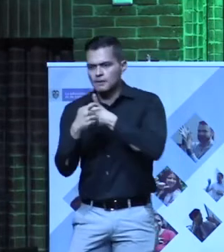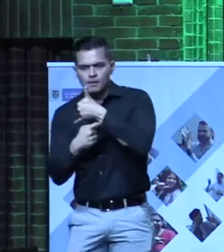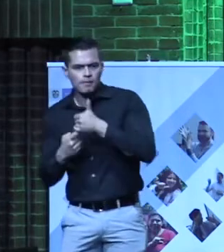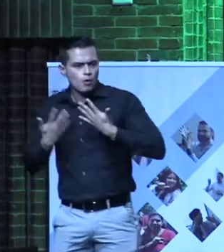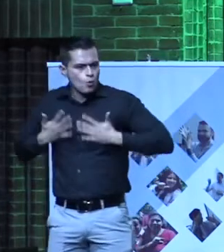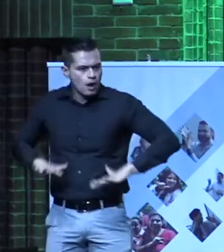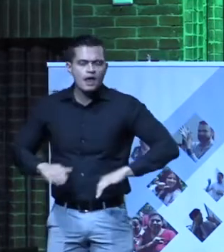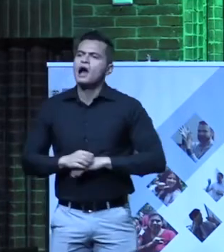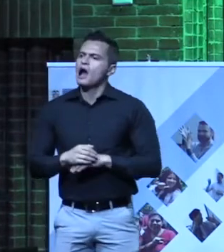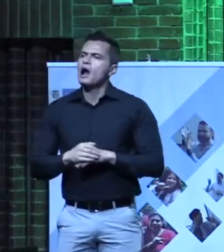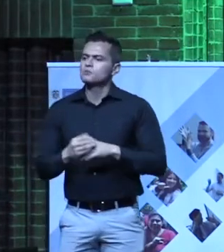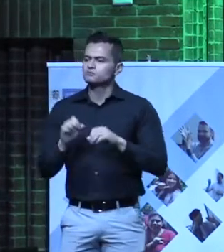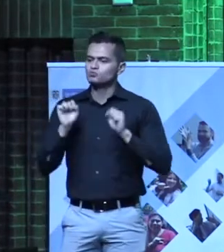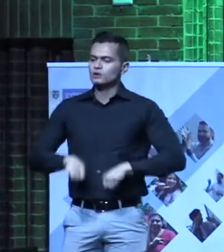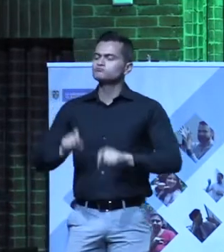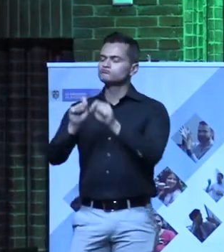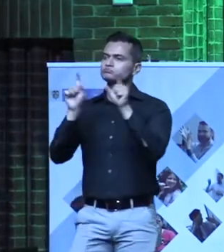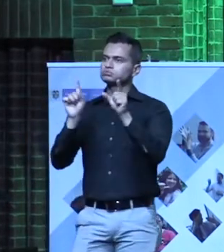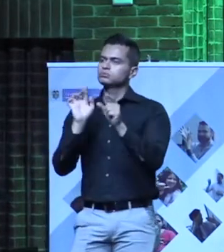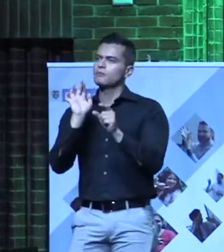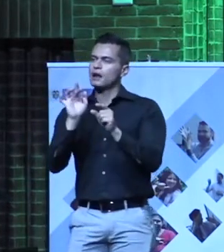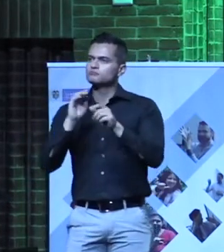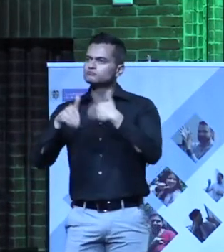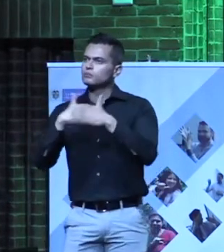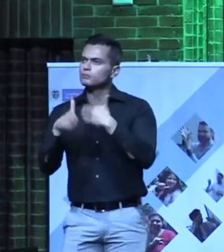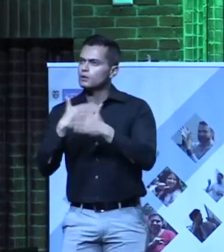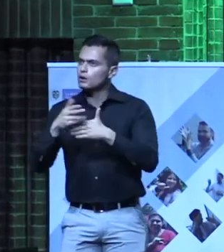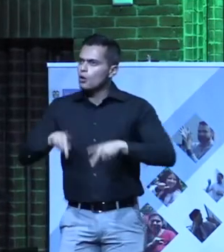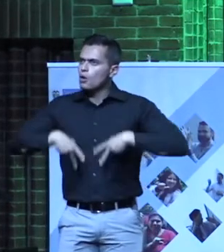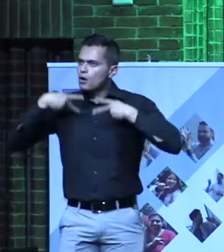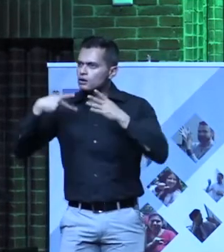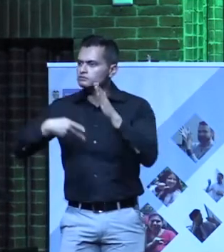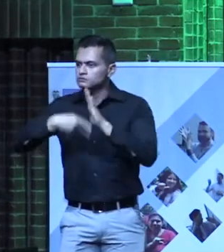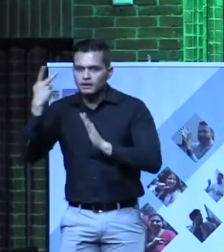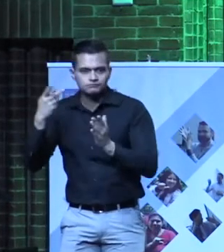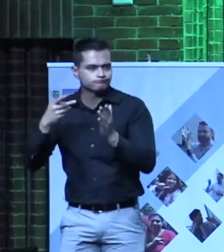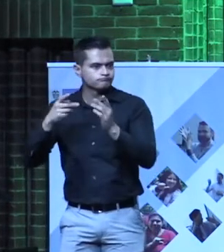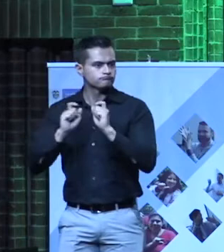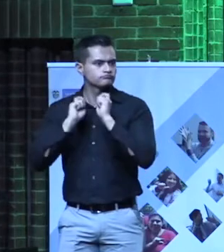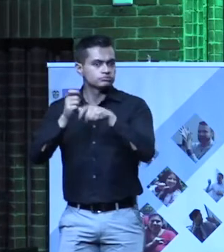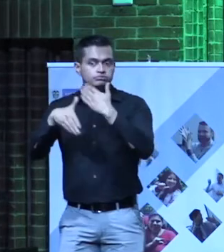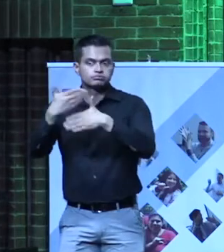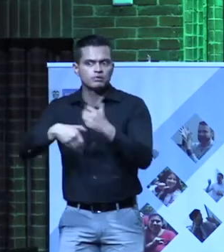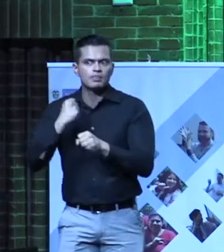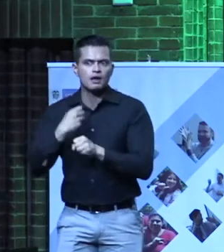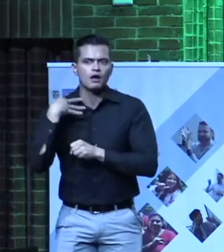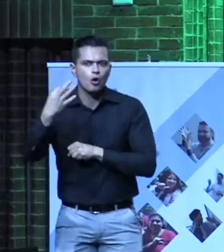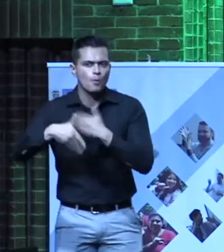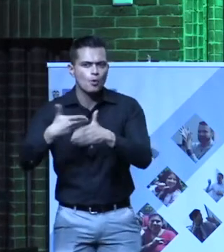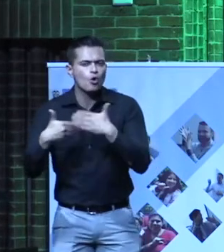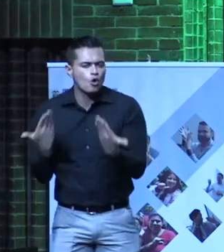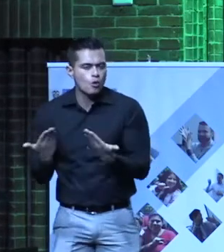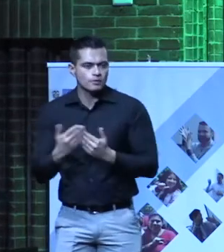y aplicar a empleo a nivel nacional, repito. Muchísimas gracias, doctor José Luis, la palabra.